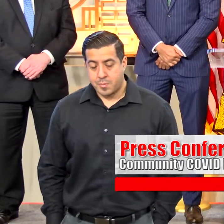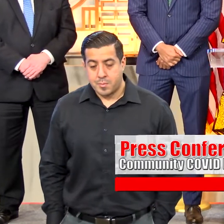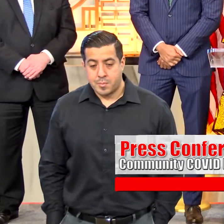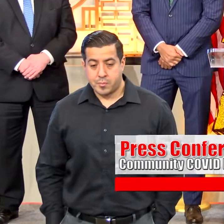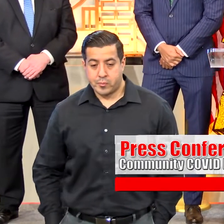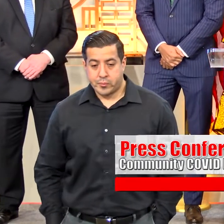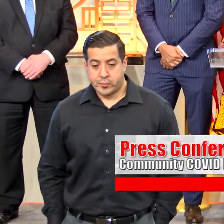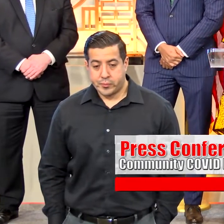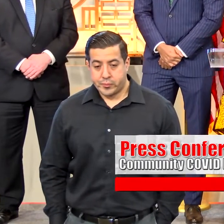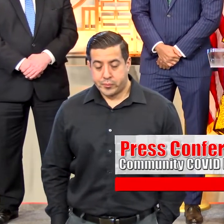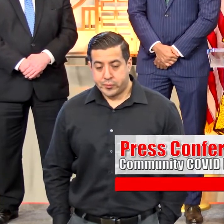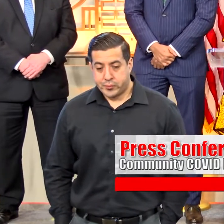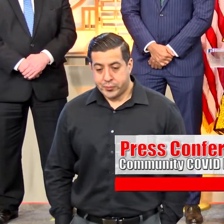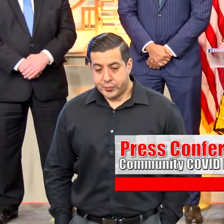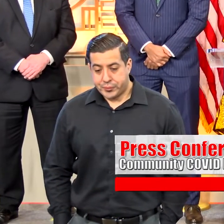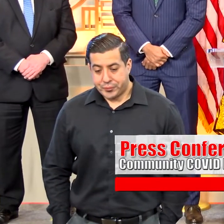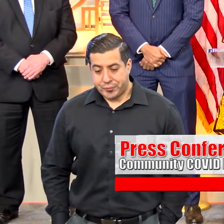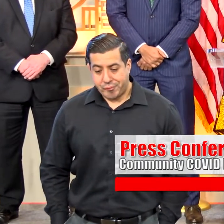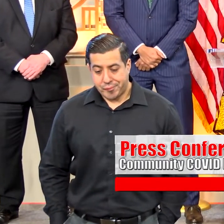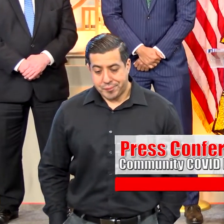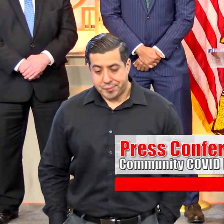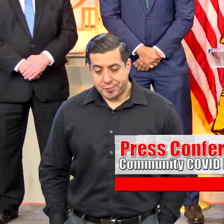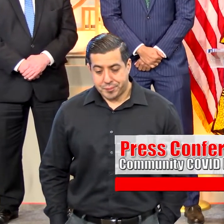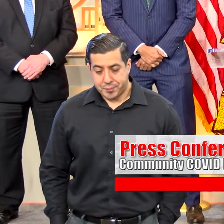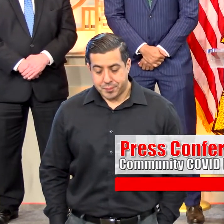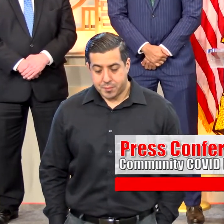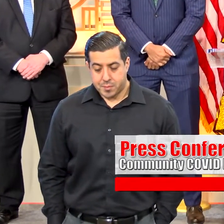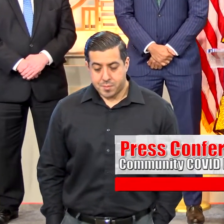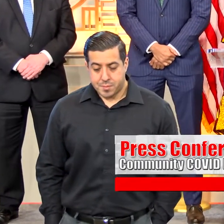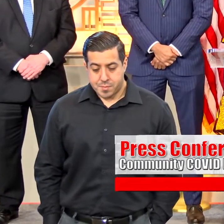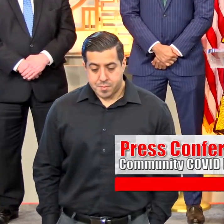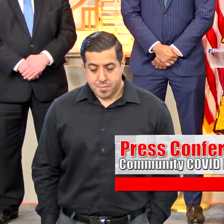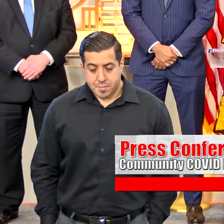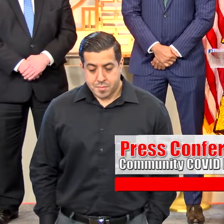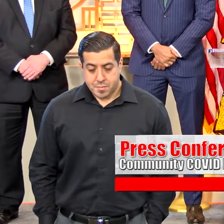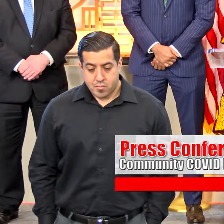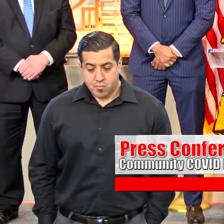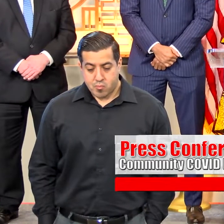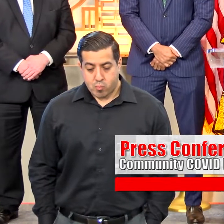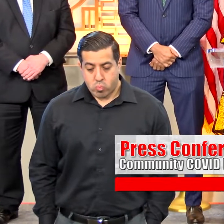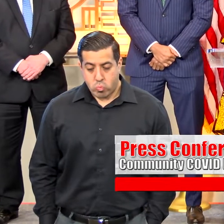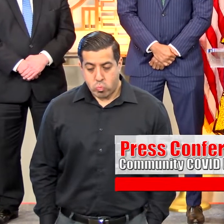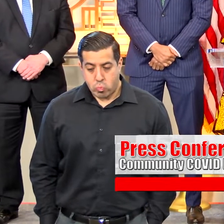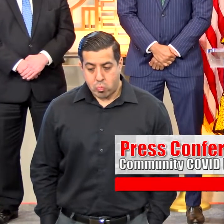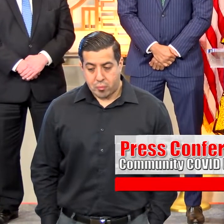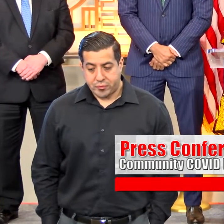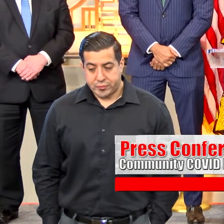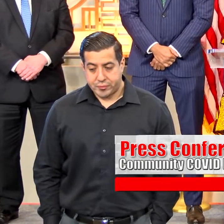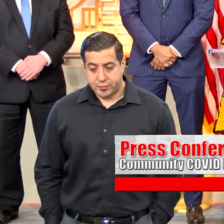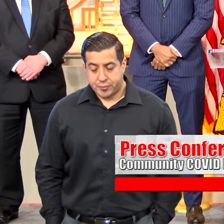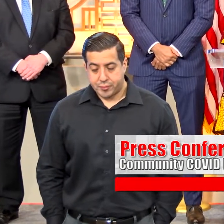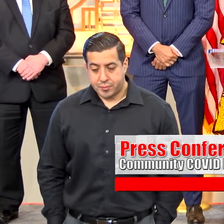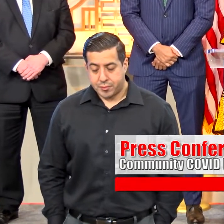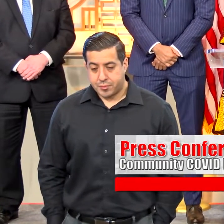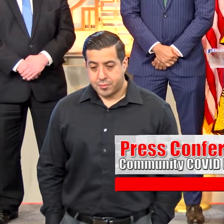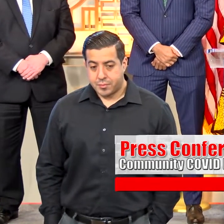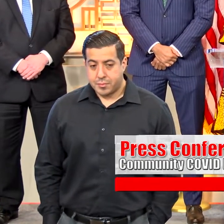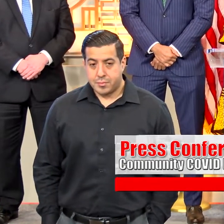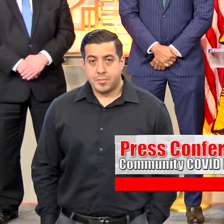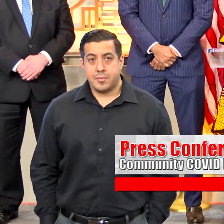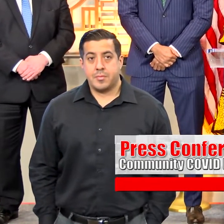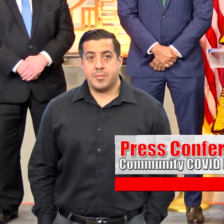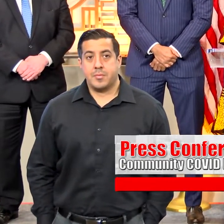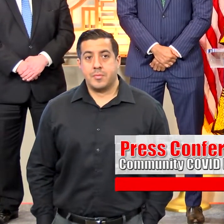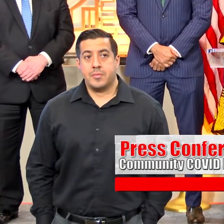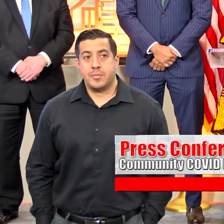la comunidad muy profundas, trabajo constante y más que nada un frente unido. Y eso es lo que demostramos hoy día, tantos de nosotros